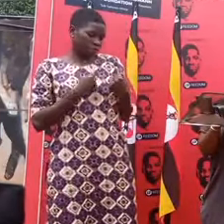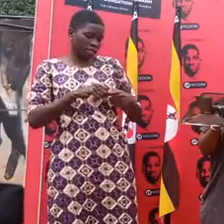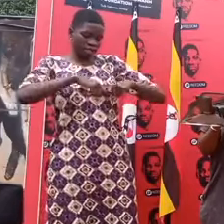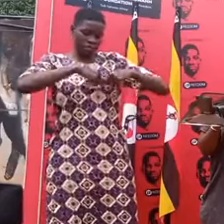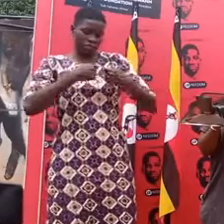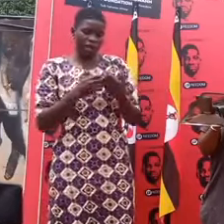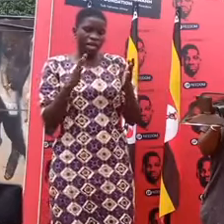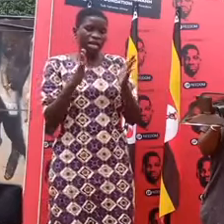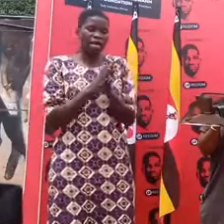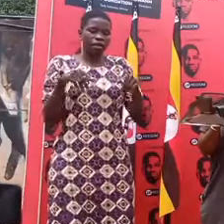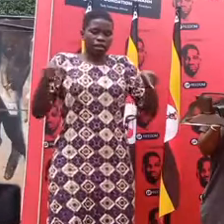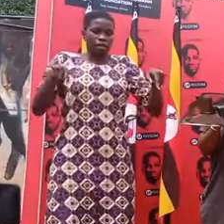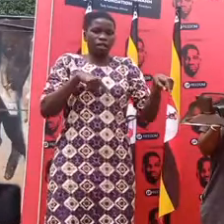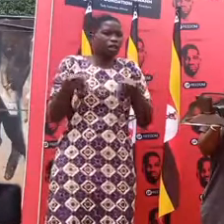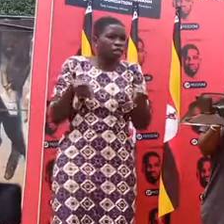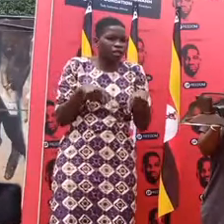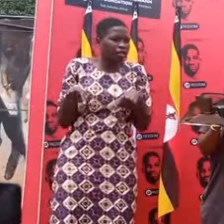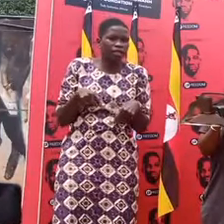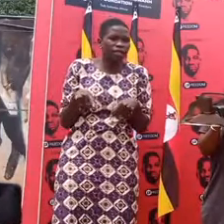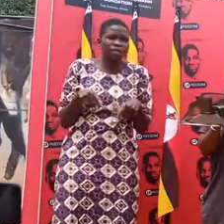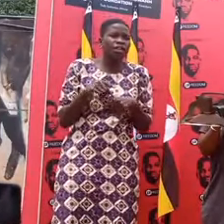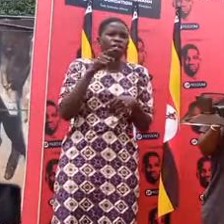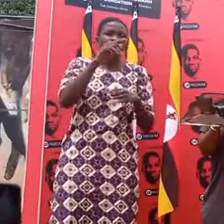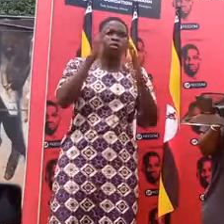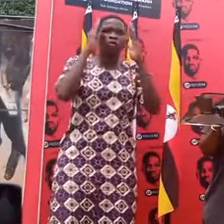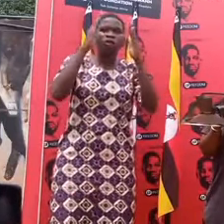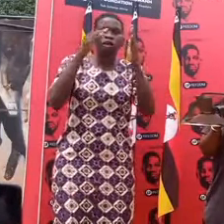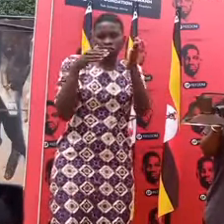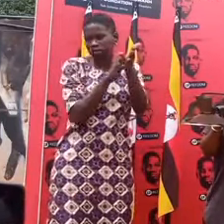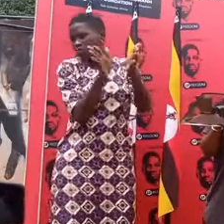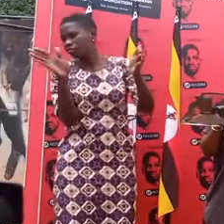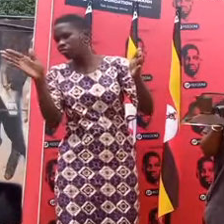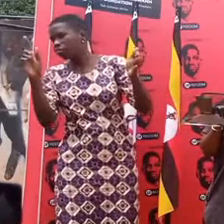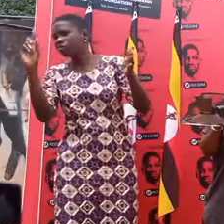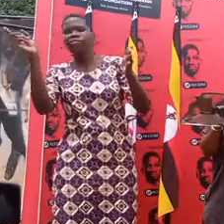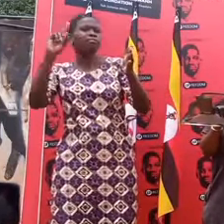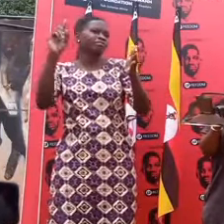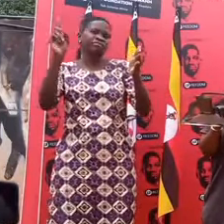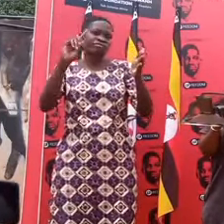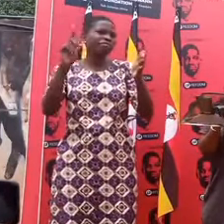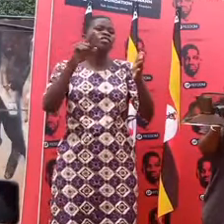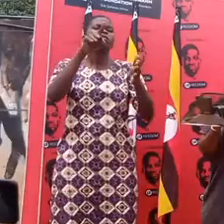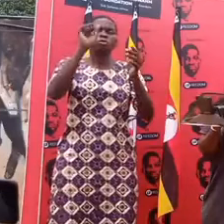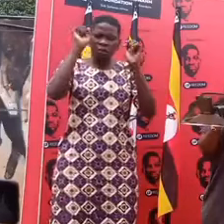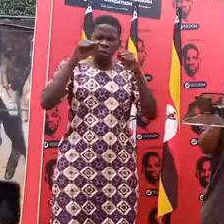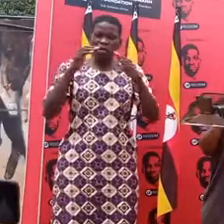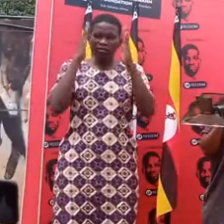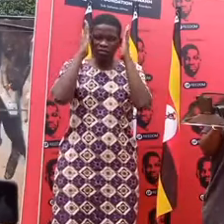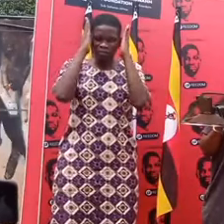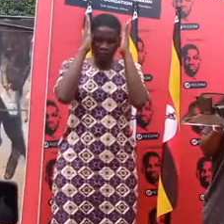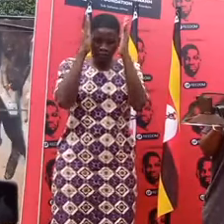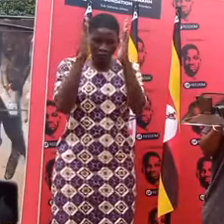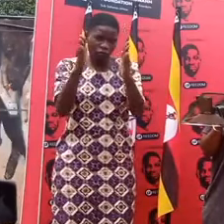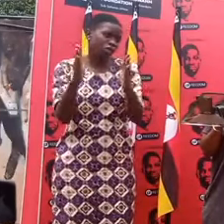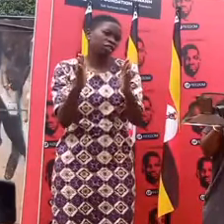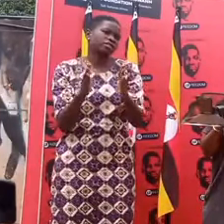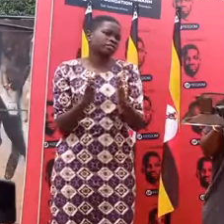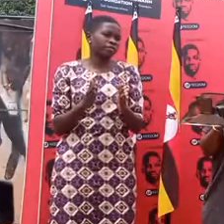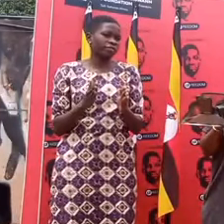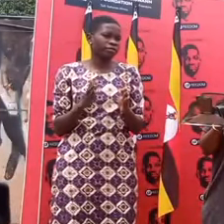chisa. Mulekera mube kumulamwa kwa muliko kwa tuliko fena nguwango kwa